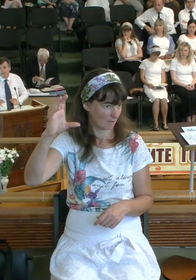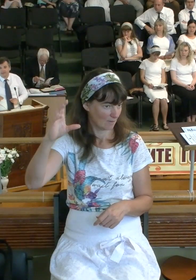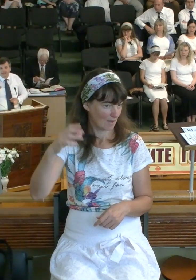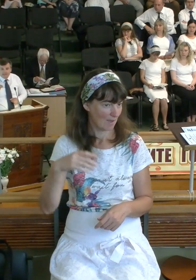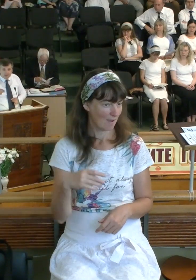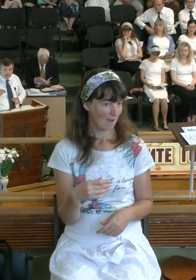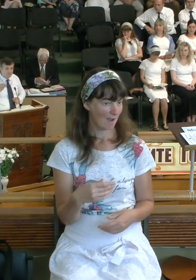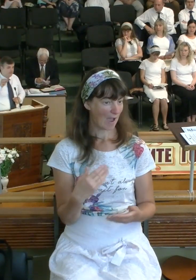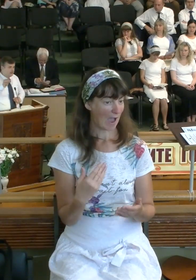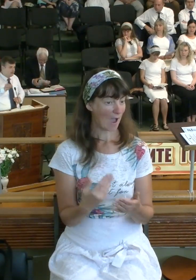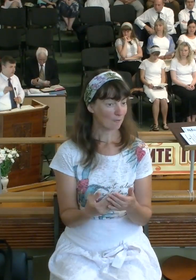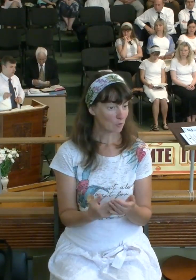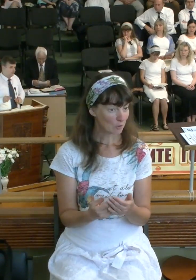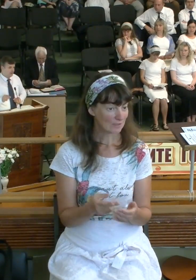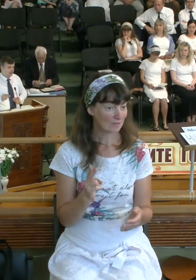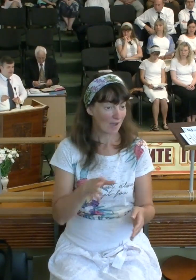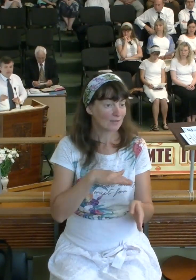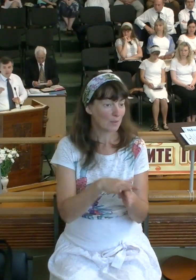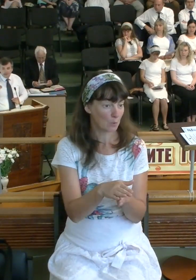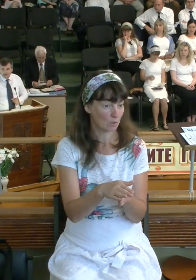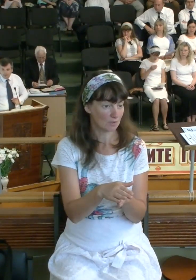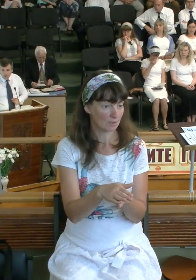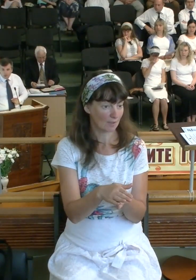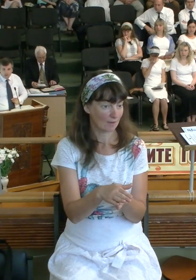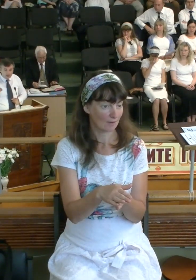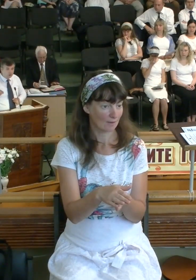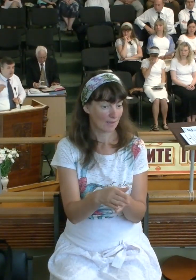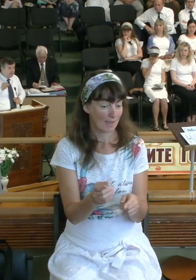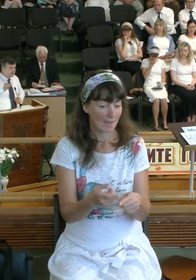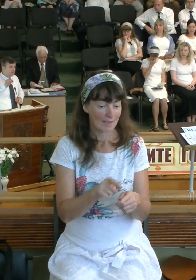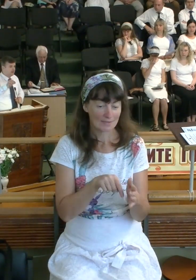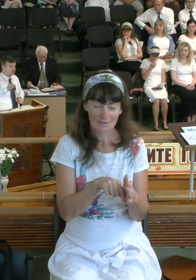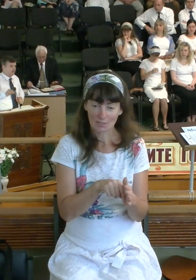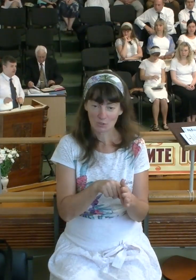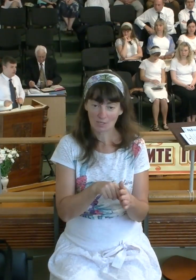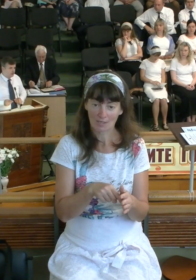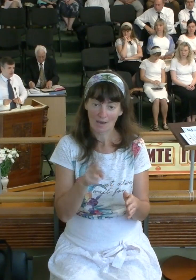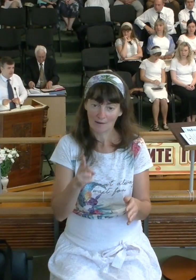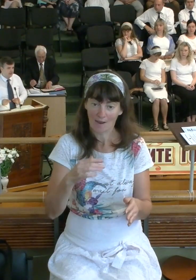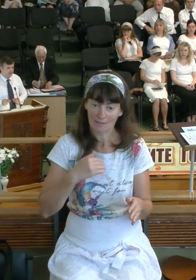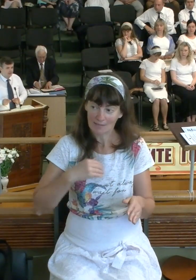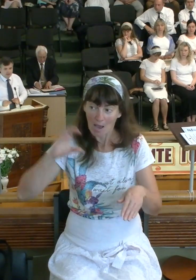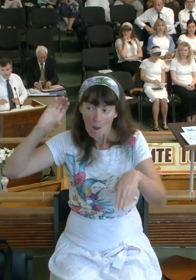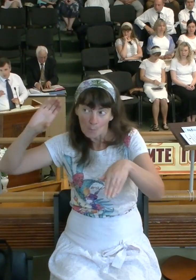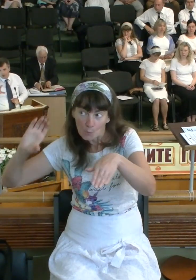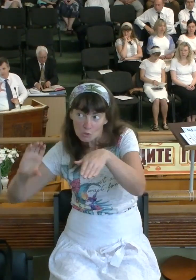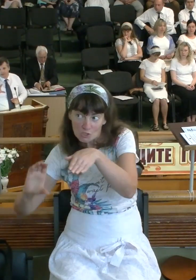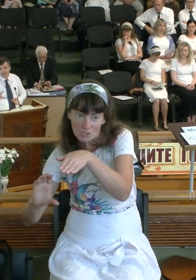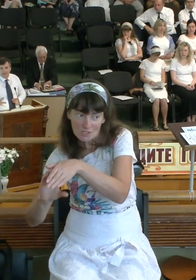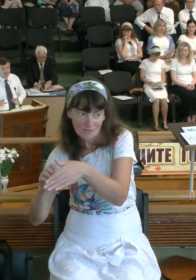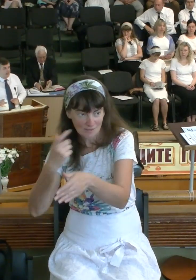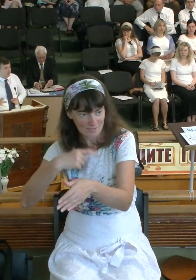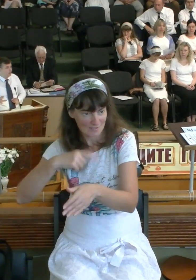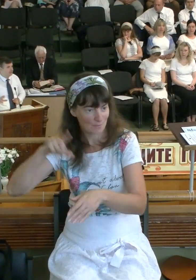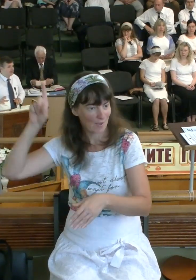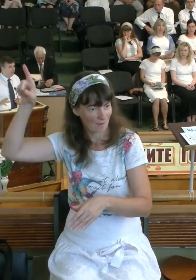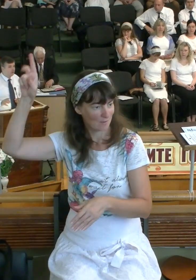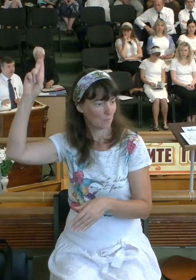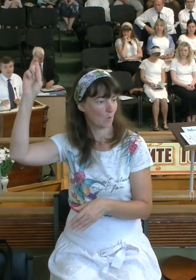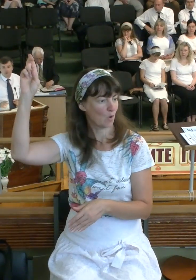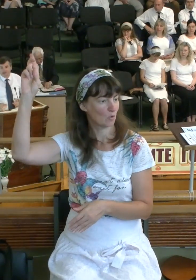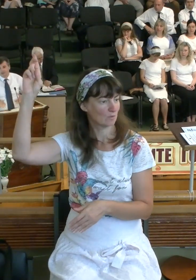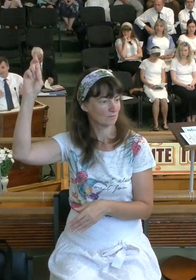подчиняю себя Ему, насколько я Богу даю действовать в своей жизни. Да, может быть, этот стакан, но